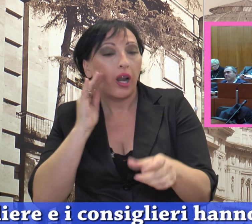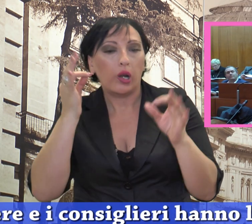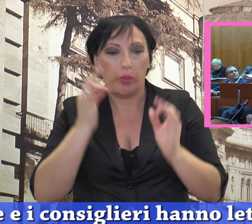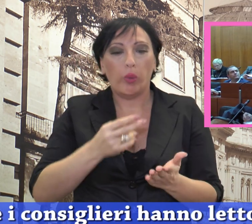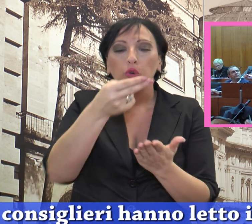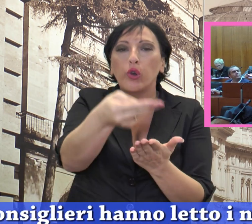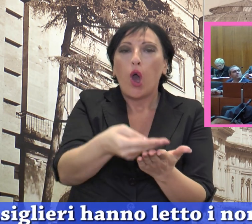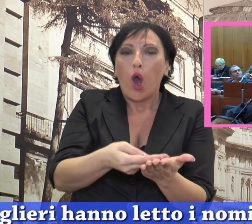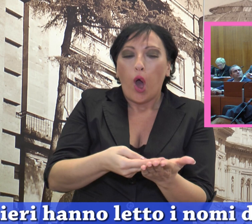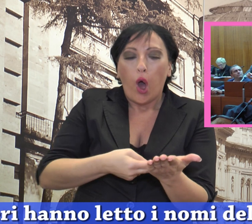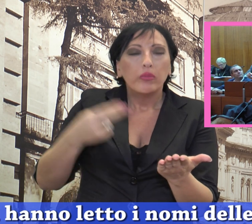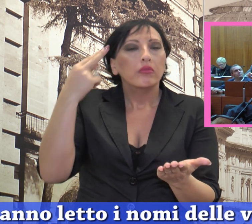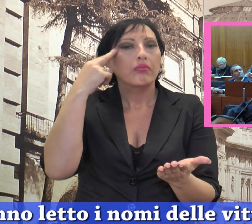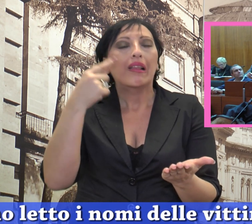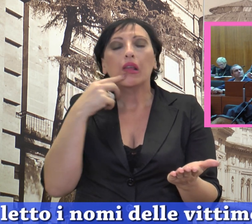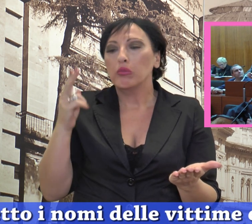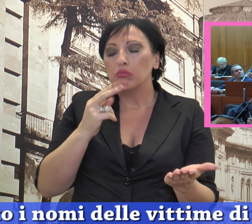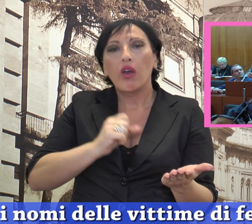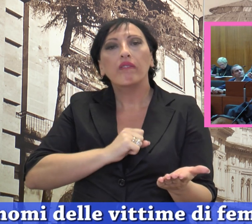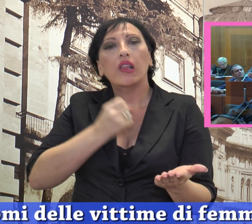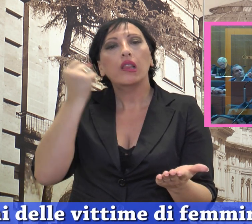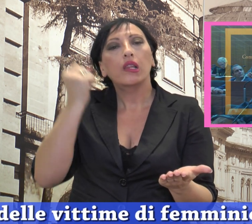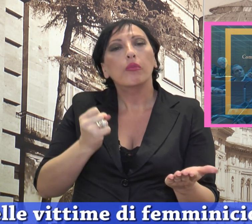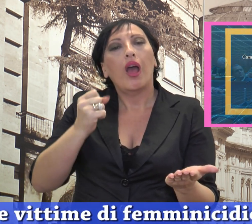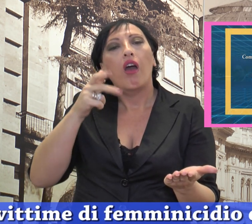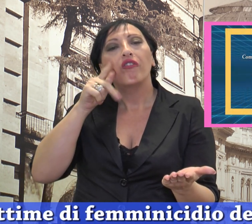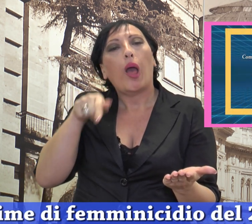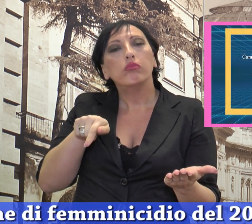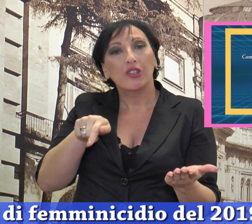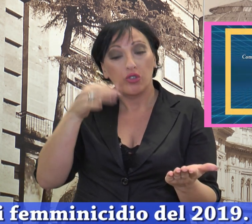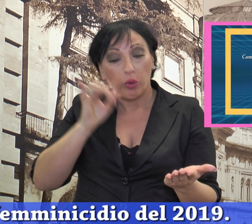di femminicidio del 2019.